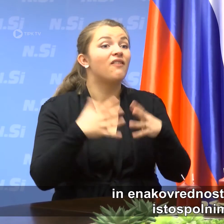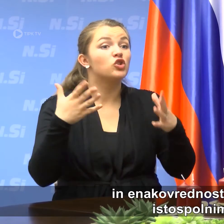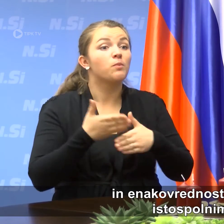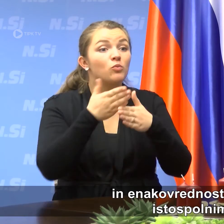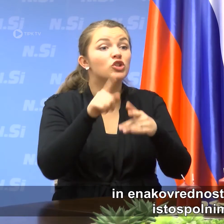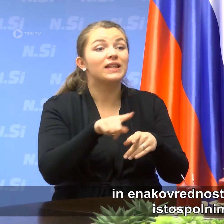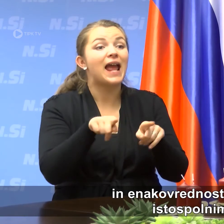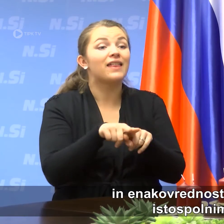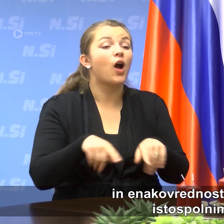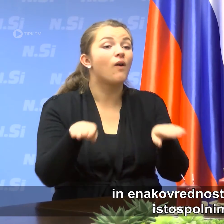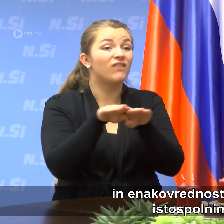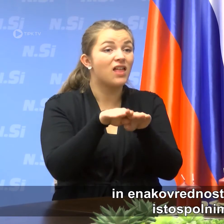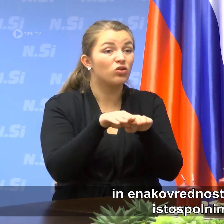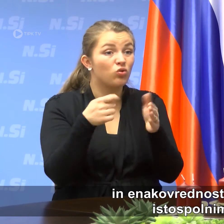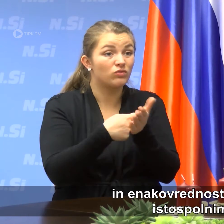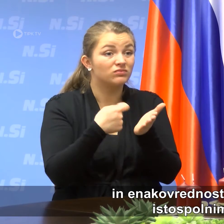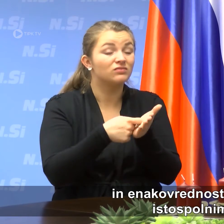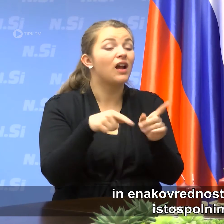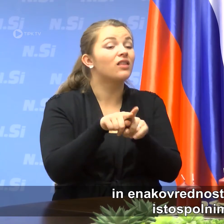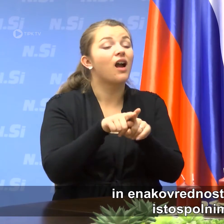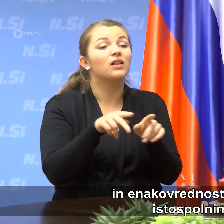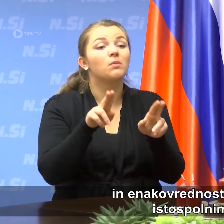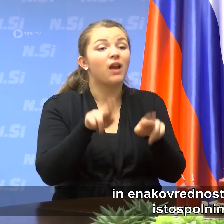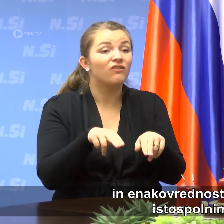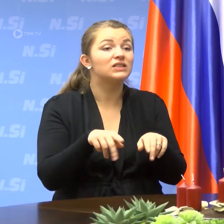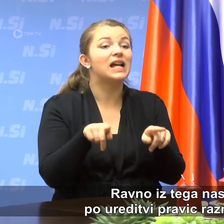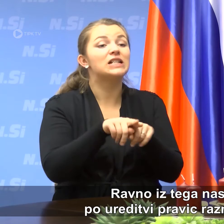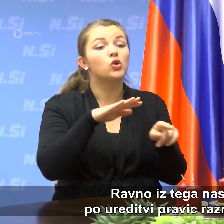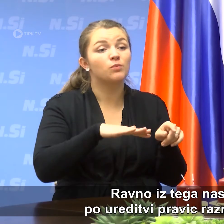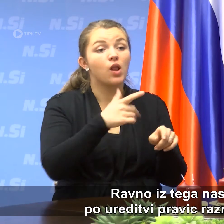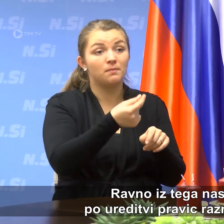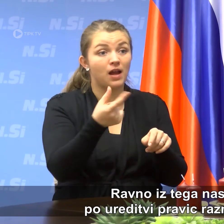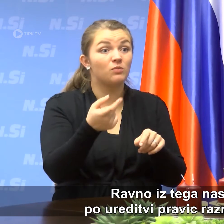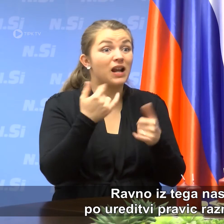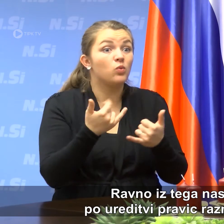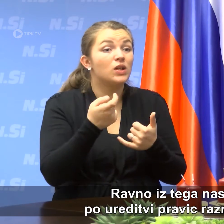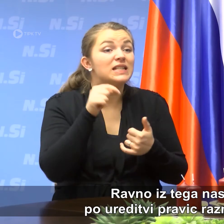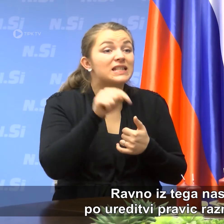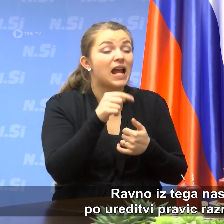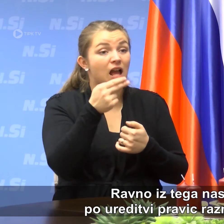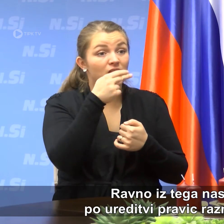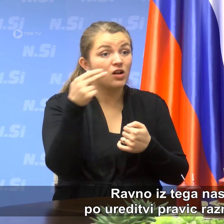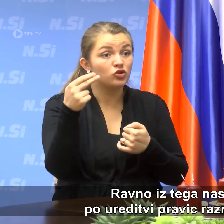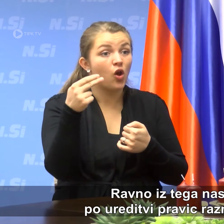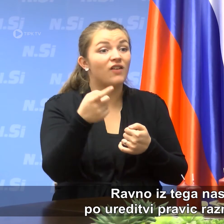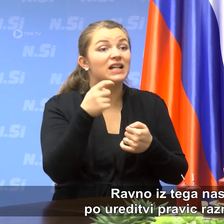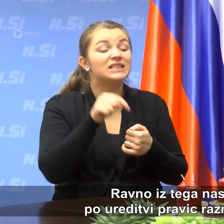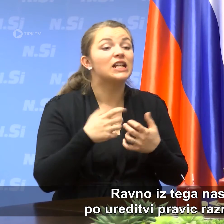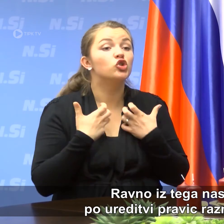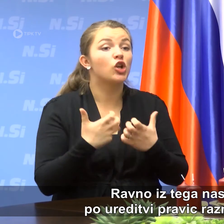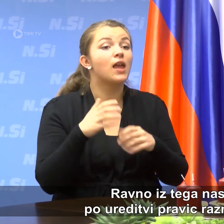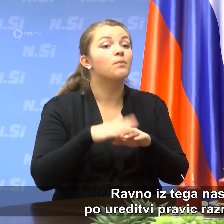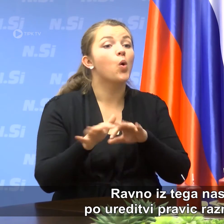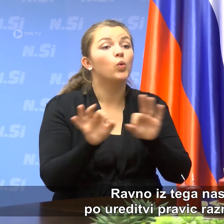in enakovrednosti enakih pravic istospolnim parom. Ravno iz tega naslova, iz te želje